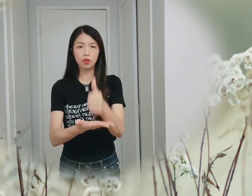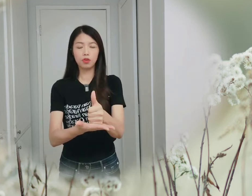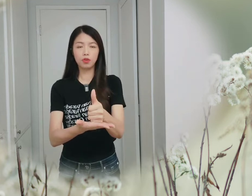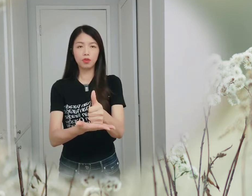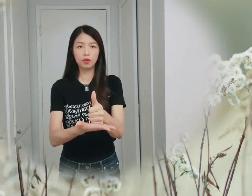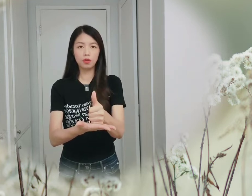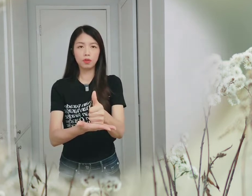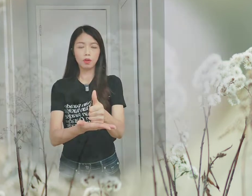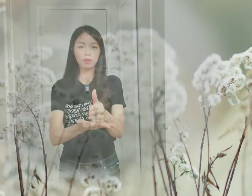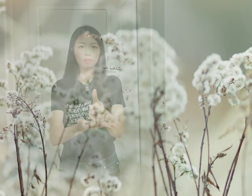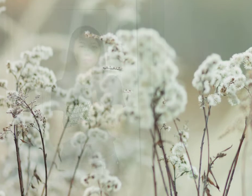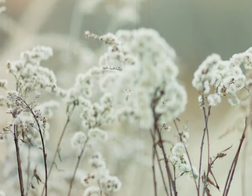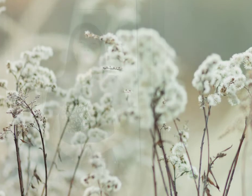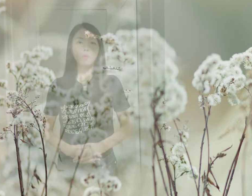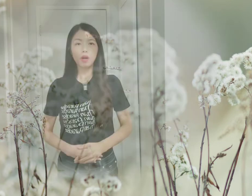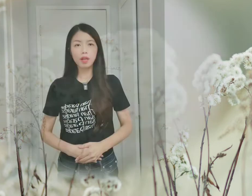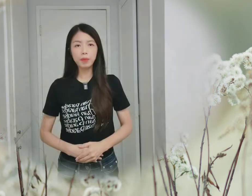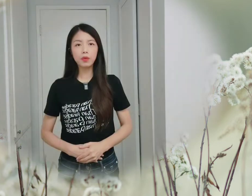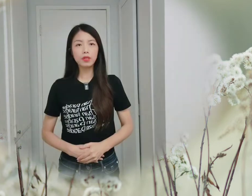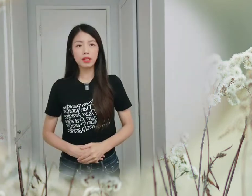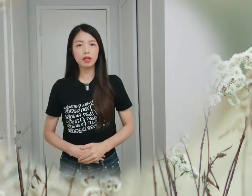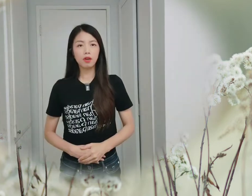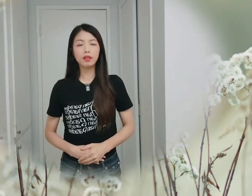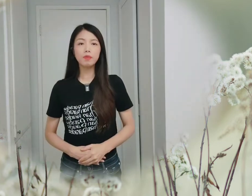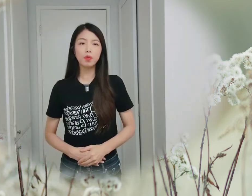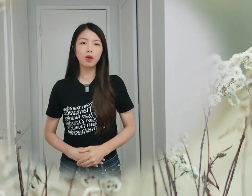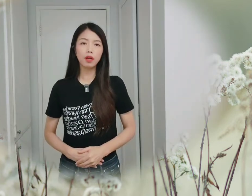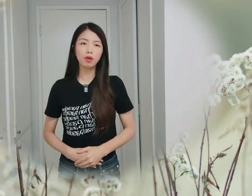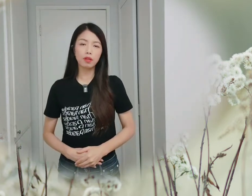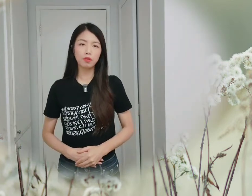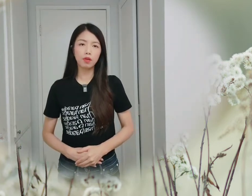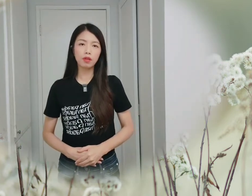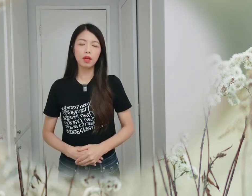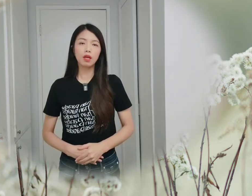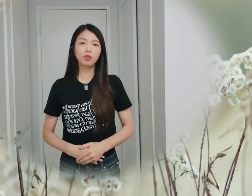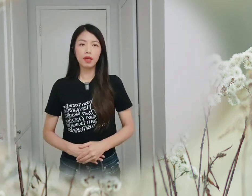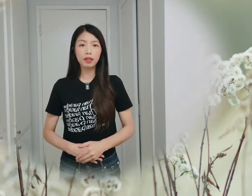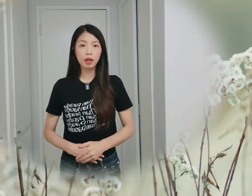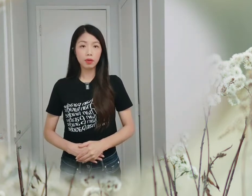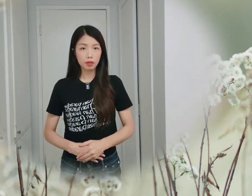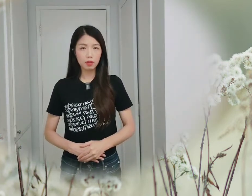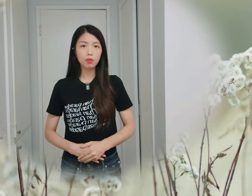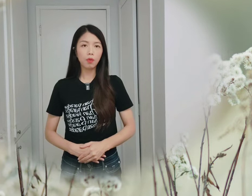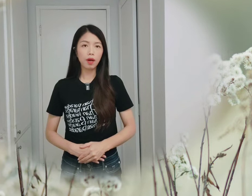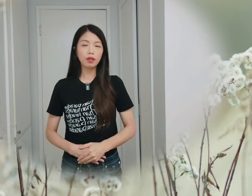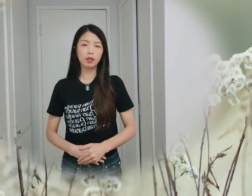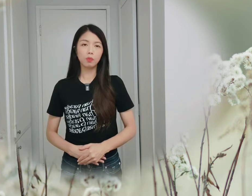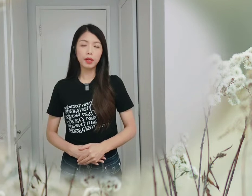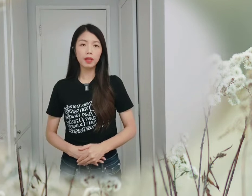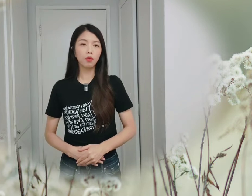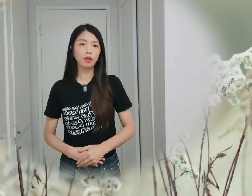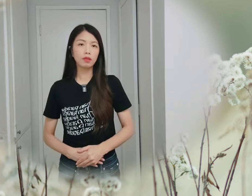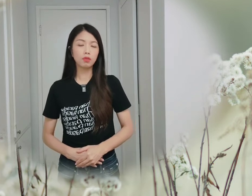허물 이런 뜻입니다. 보혈의 피로 씻기여. 일단 보혈이라고 하는 뜻의 수어는 귀하다라고 하는 뜻의 수어와